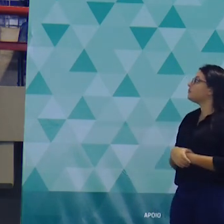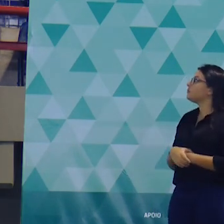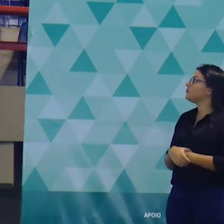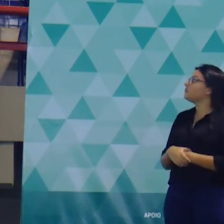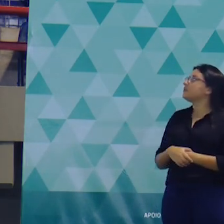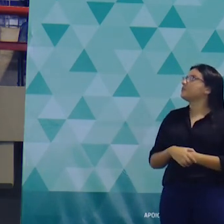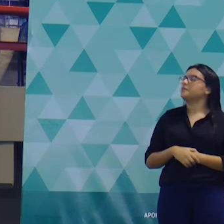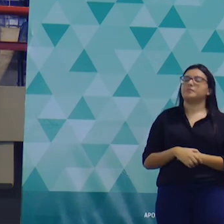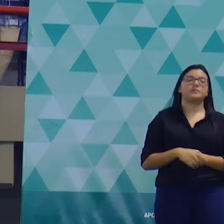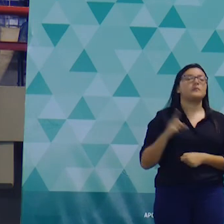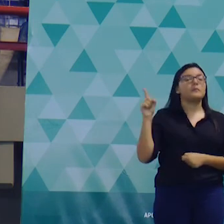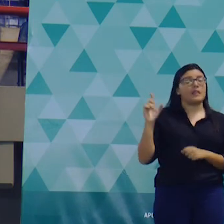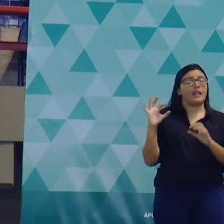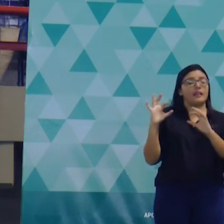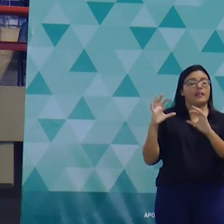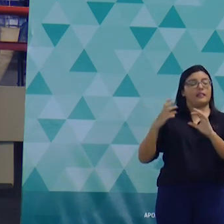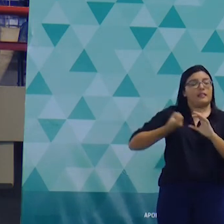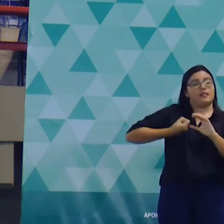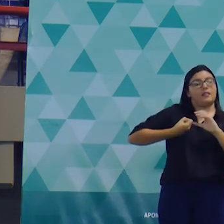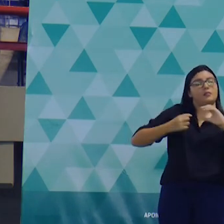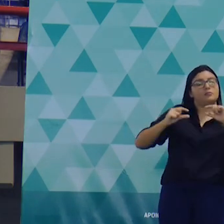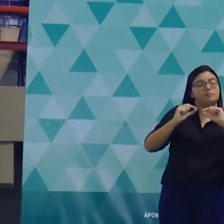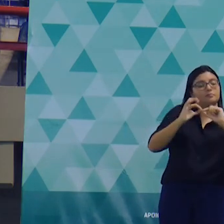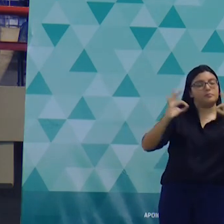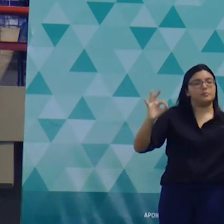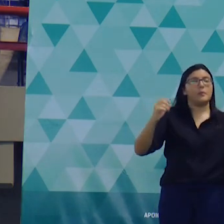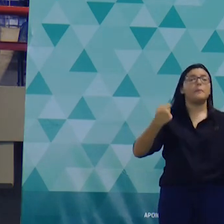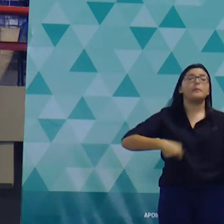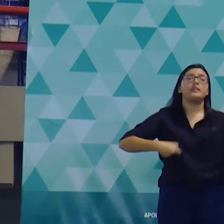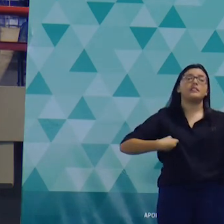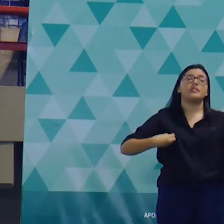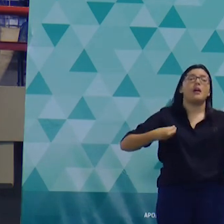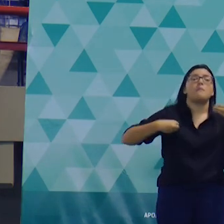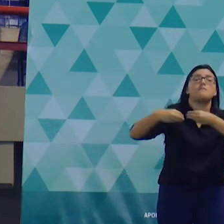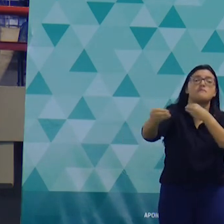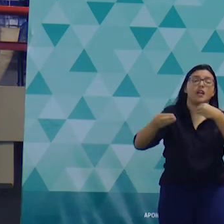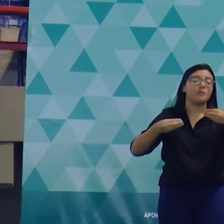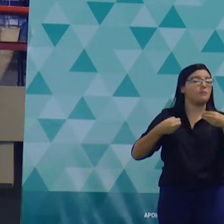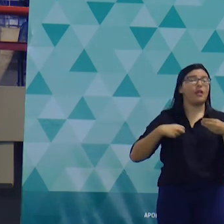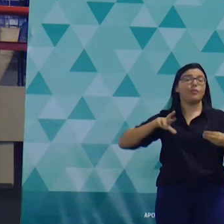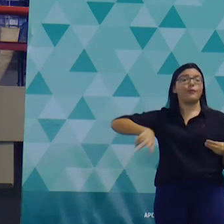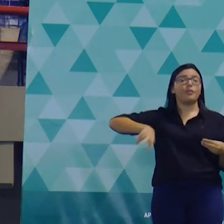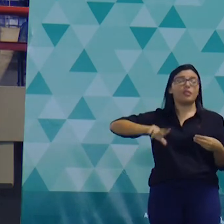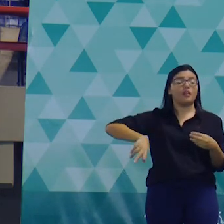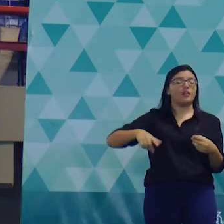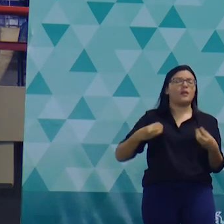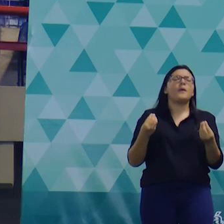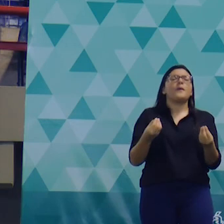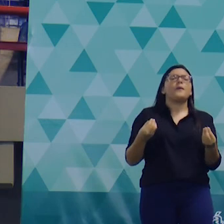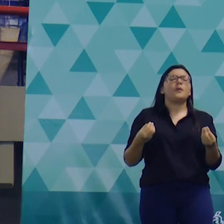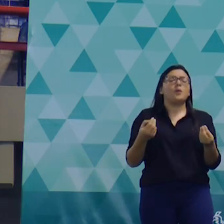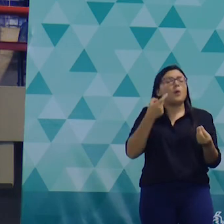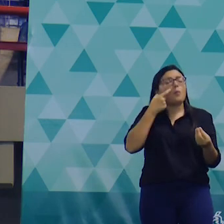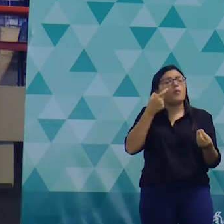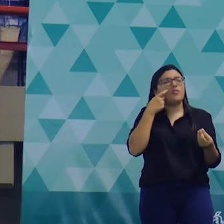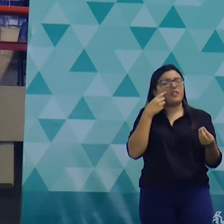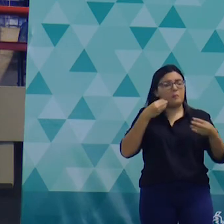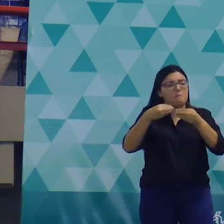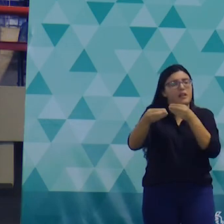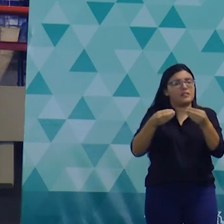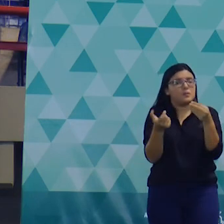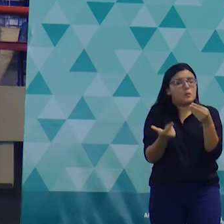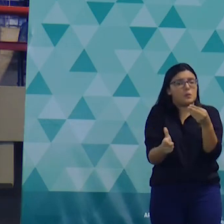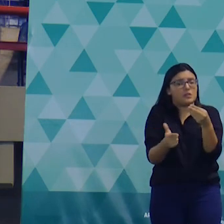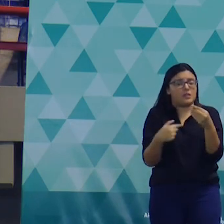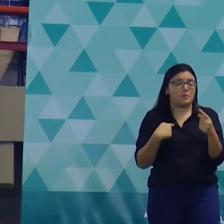CO2. Essa equação precisa estar balanceada, e ela não está. Professor, como é que eu sei que ela não está balanceada? Porque